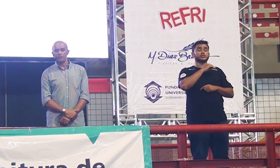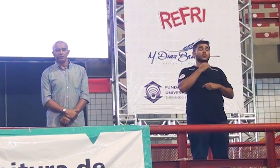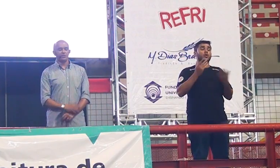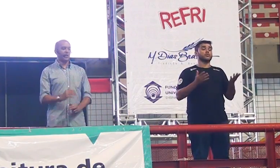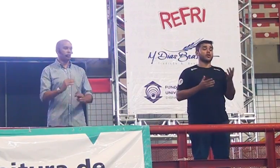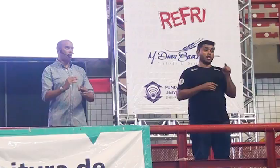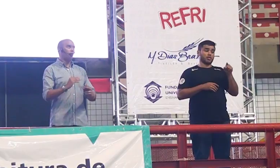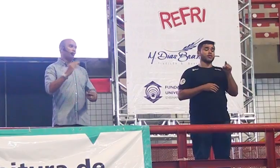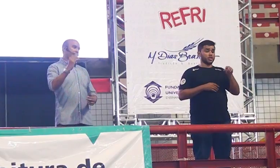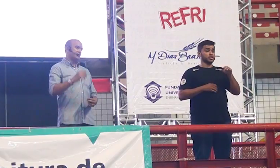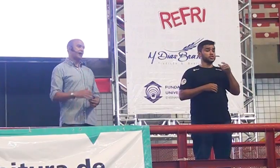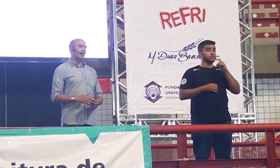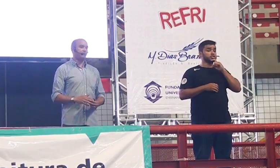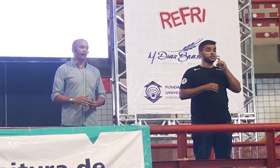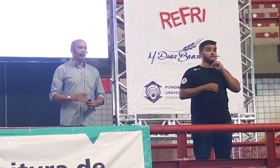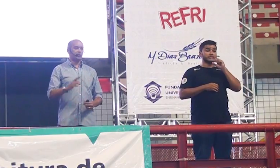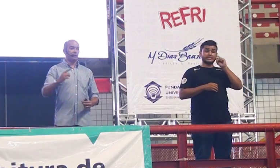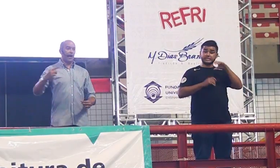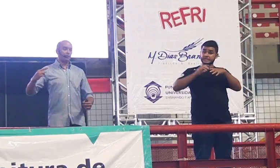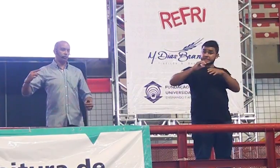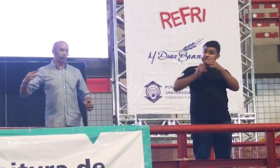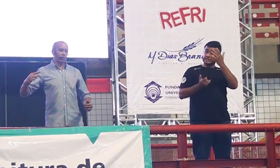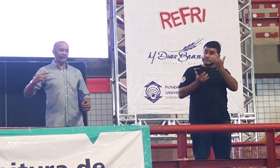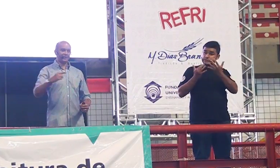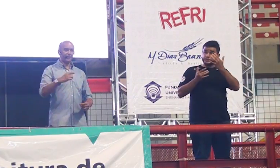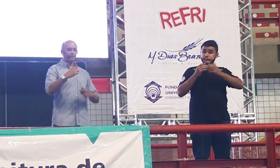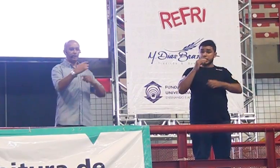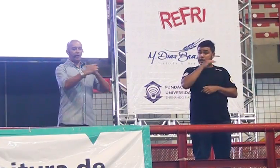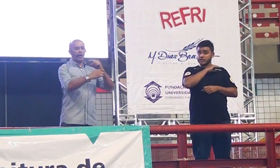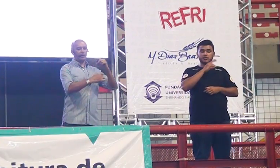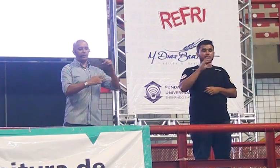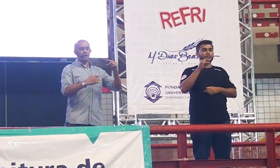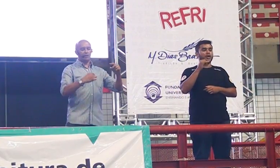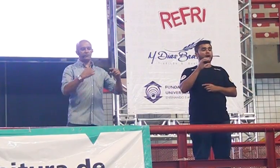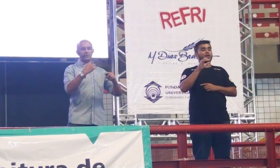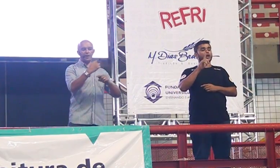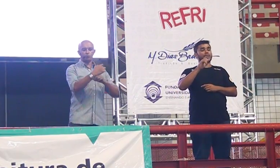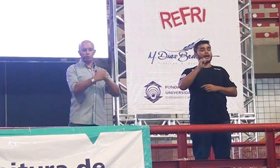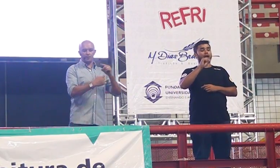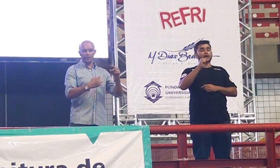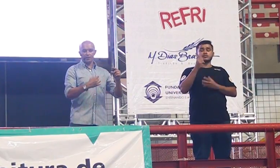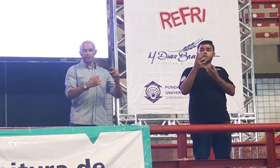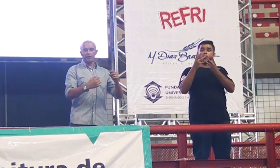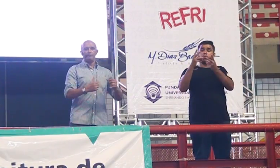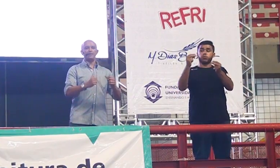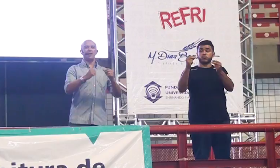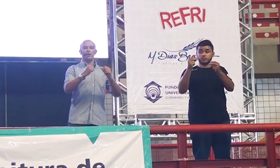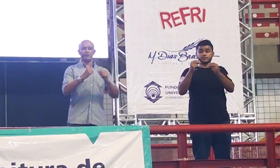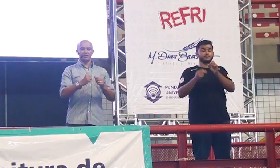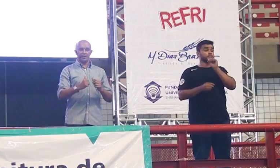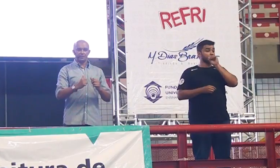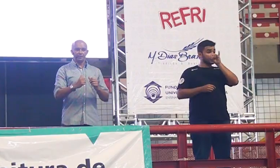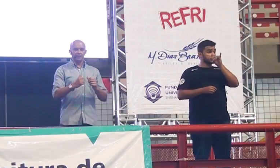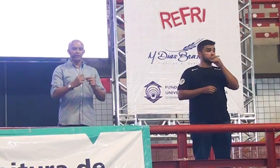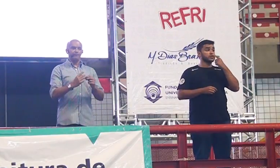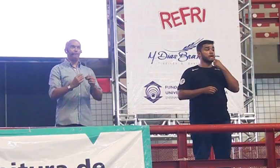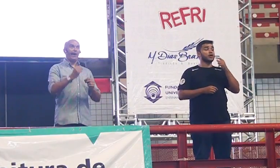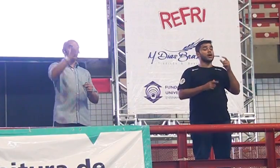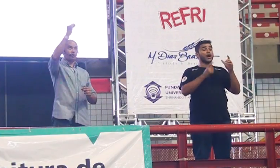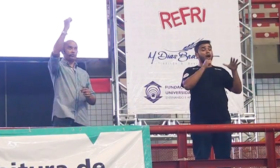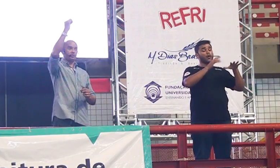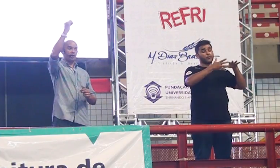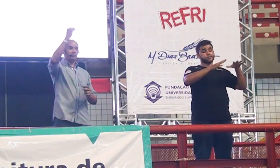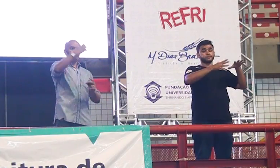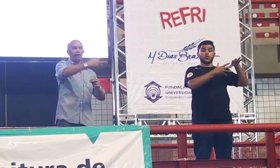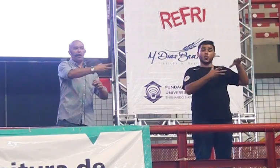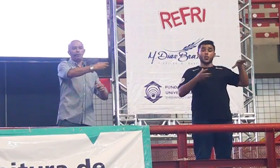gelado. Esquentou, o gás escapa. Então a água do rio entra, resfria a turbina, mas a água esquenta,